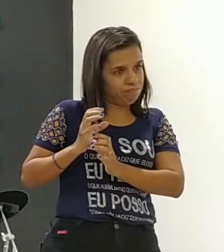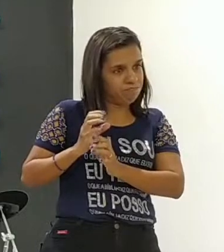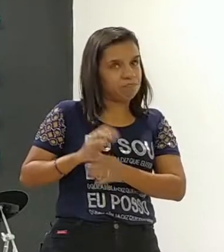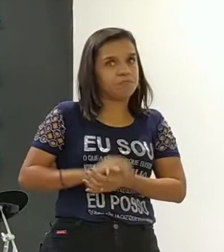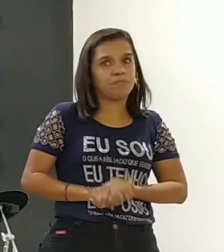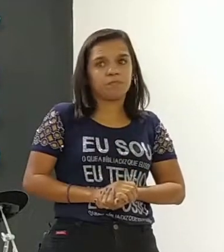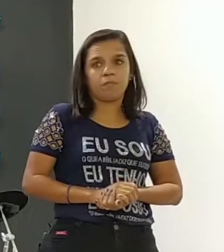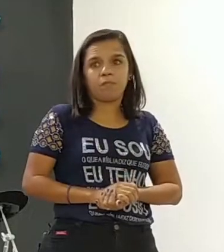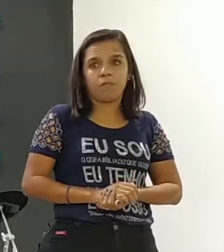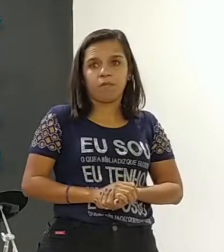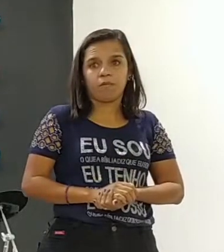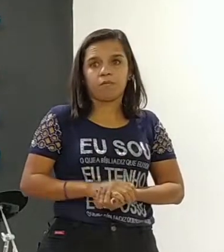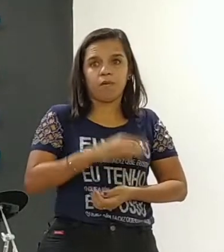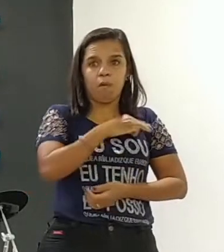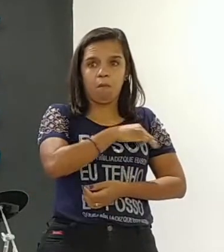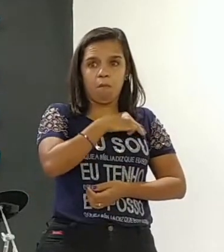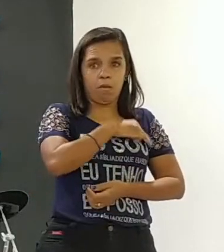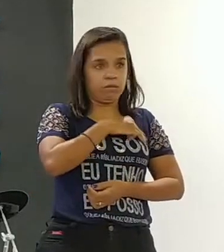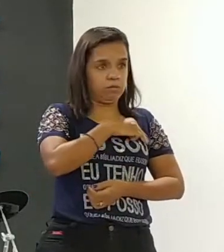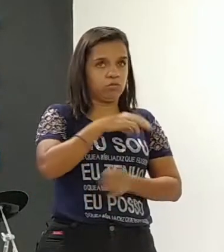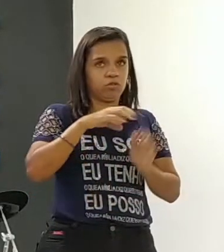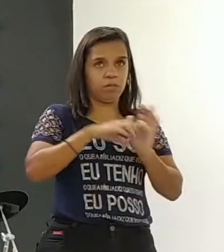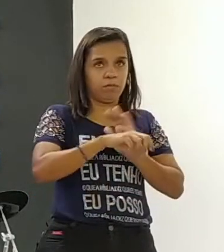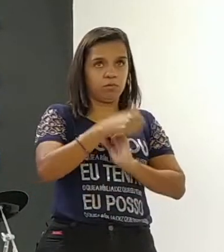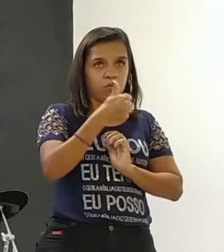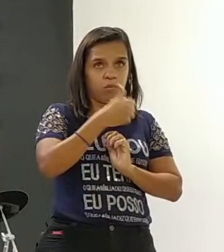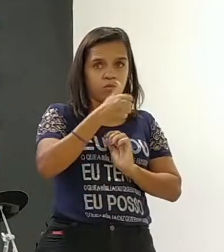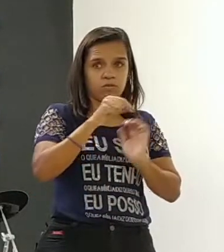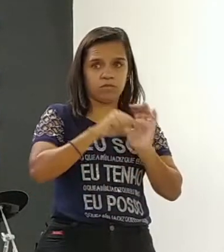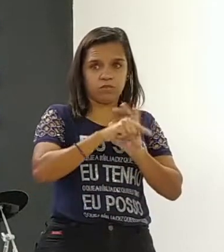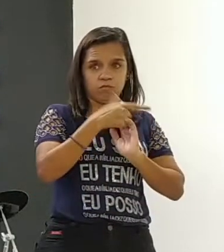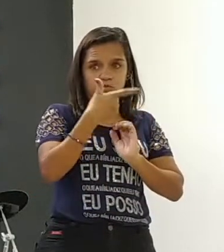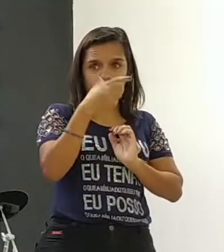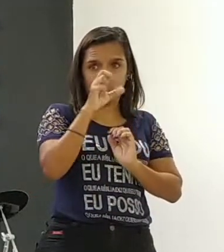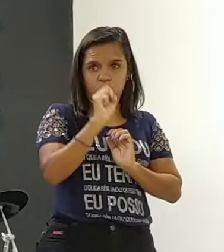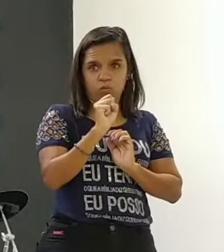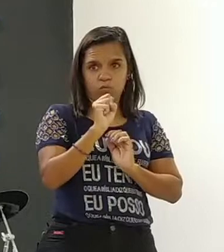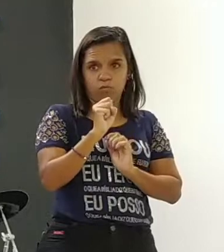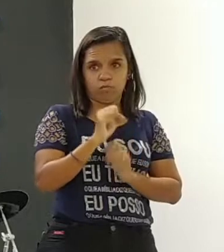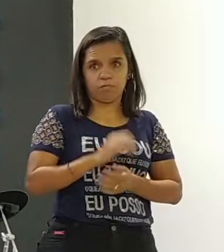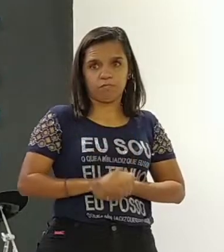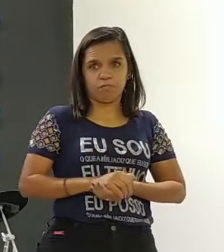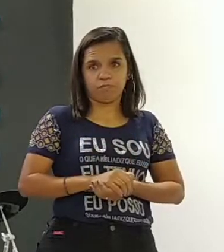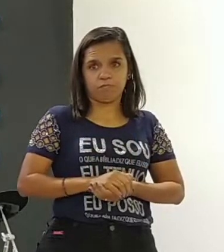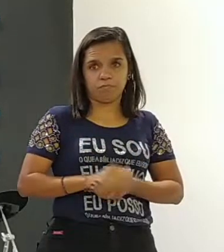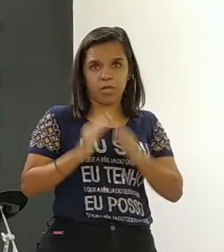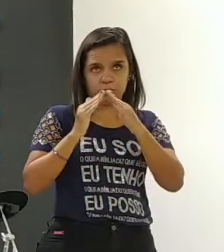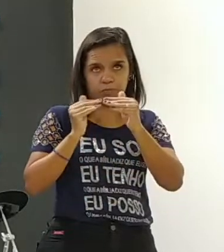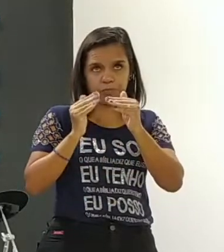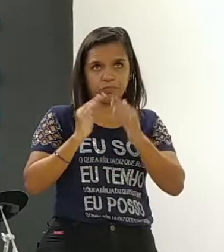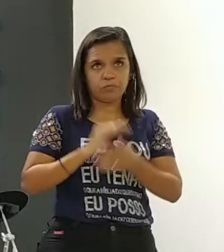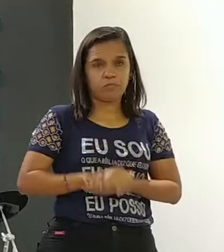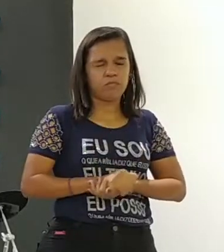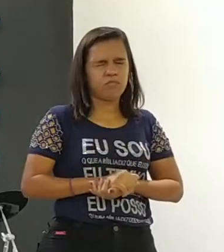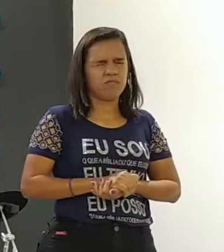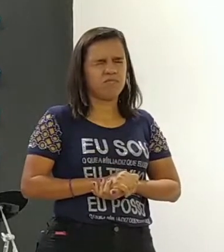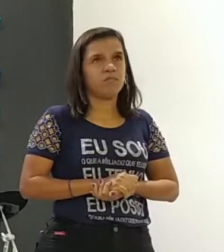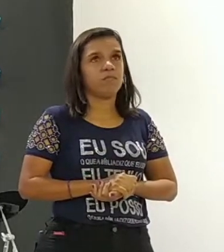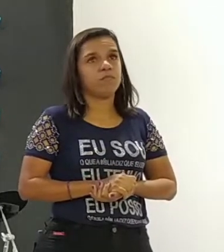Deixa lá para mim, por favor, Mateus 11, 28. 11, 28.